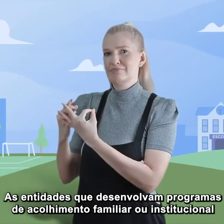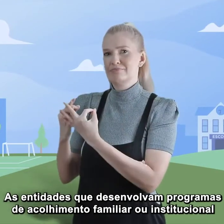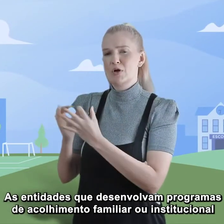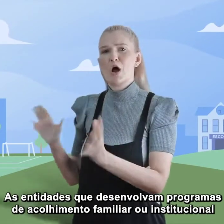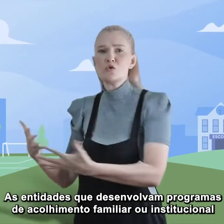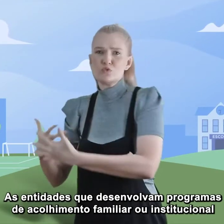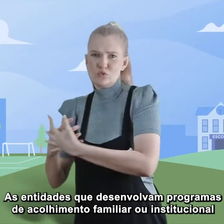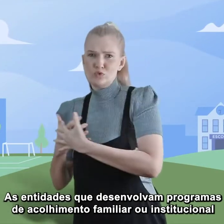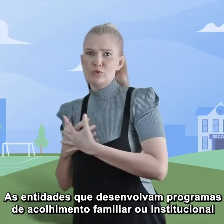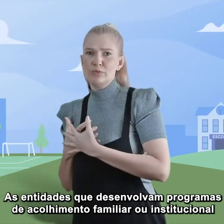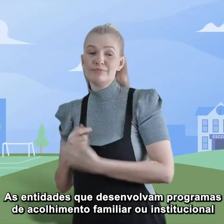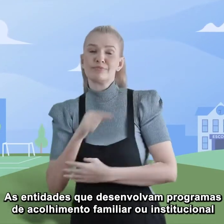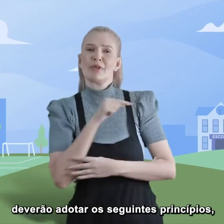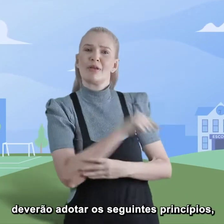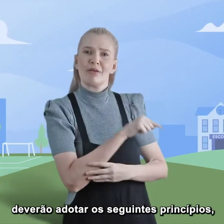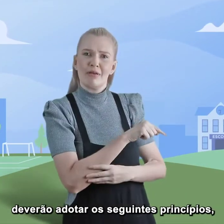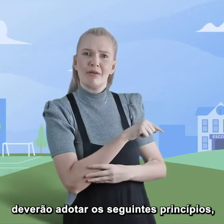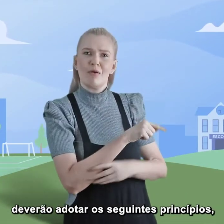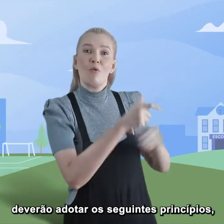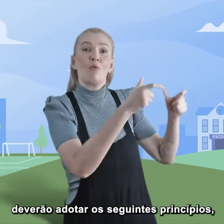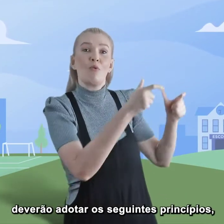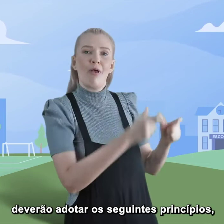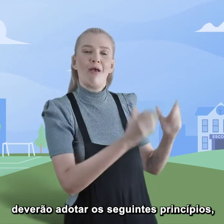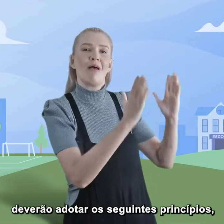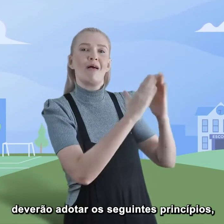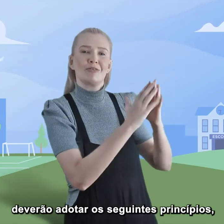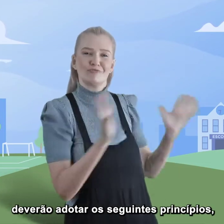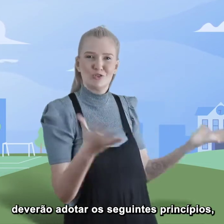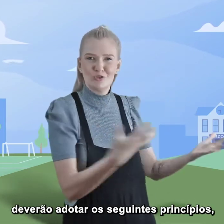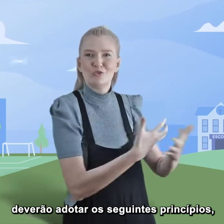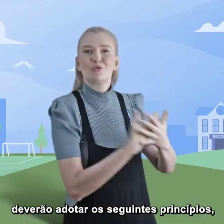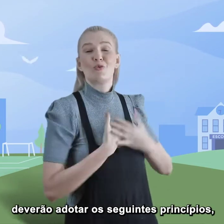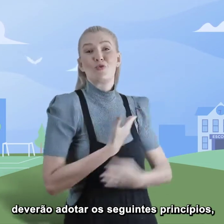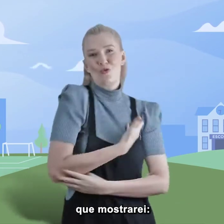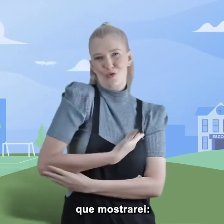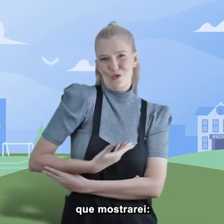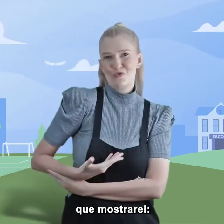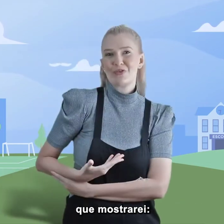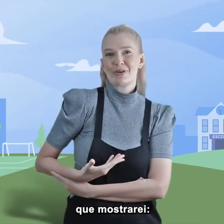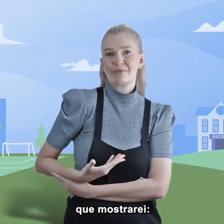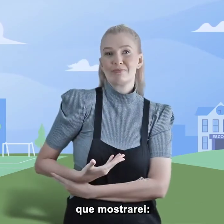ou institucional deverão adotar os seguintes princípios que mostrarei.